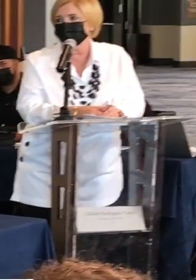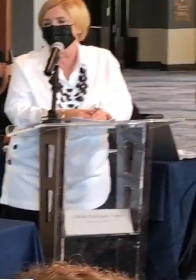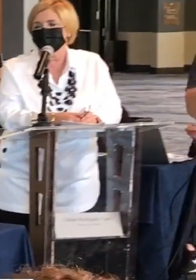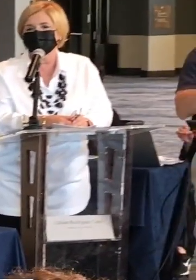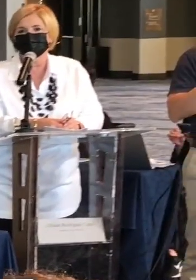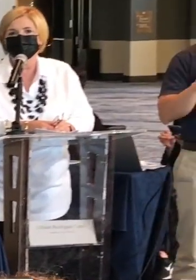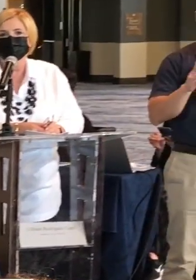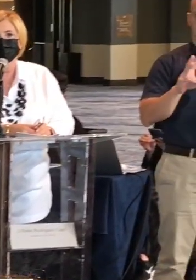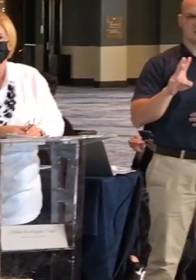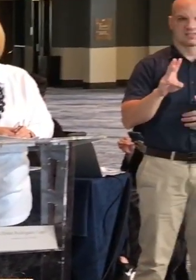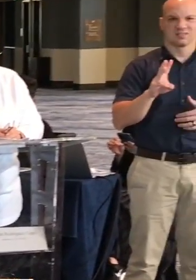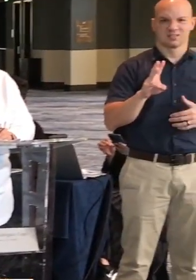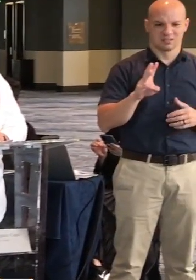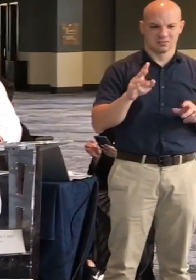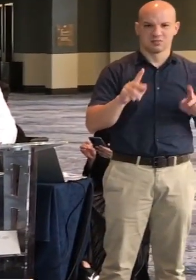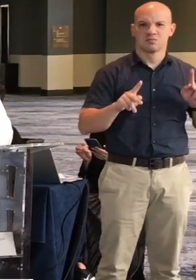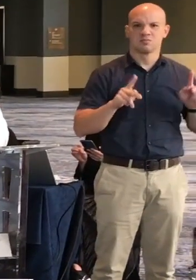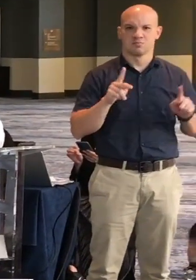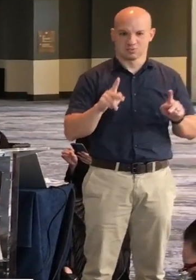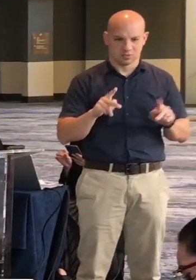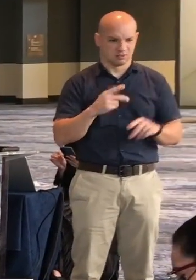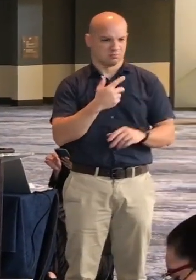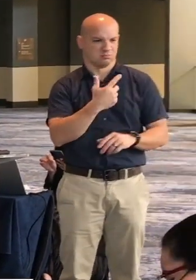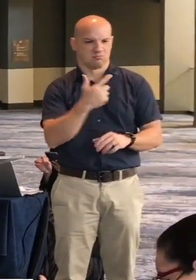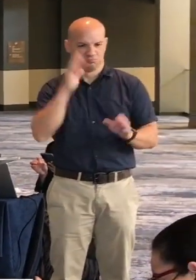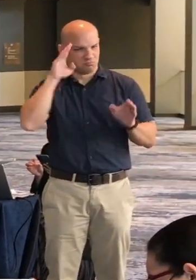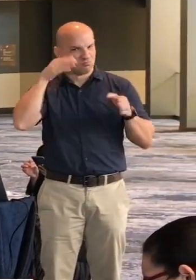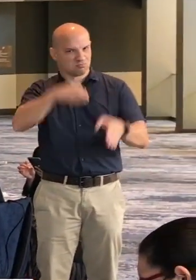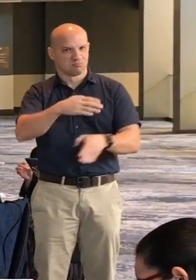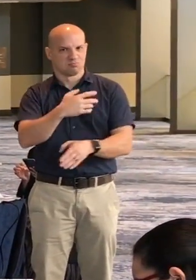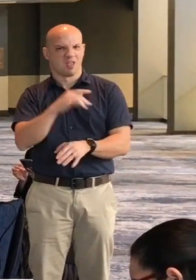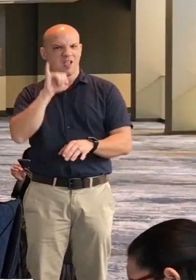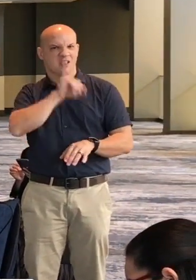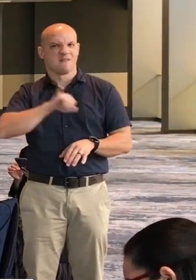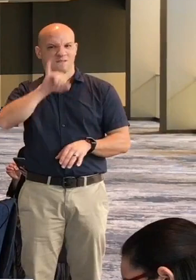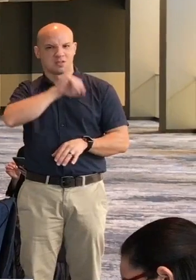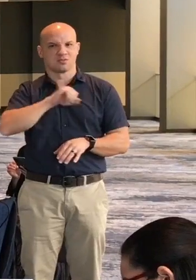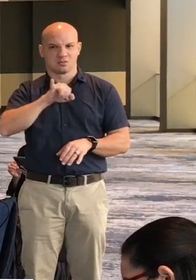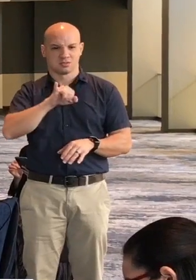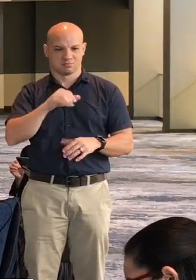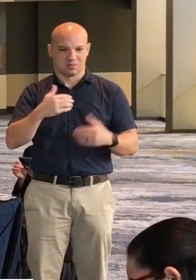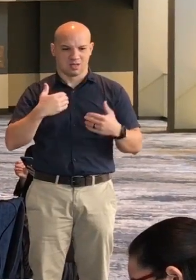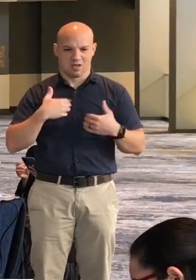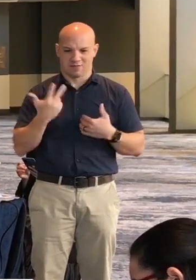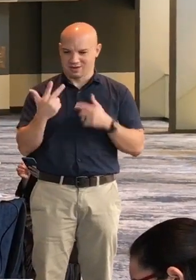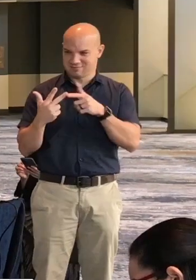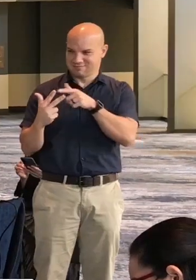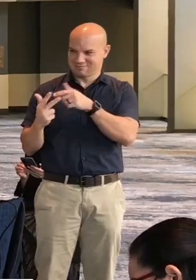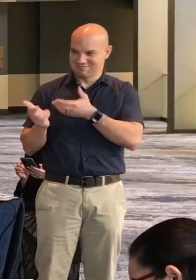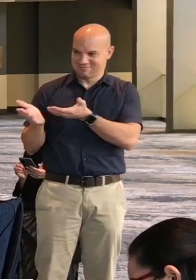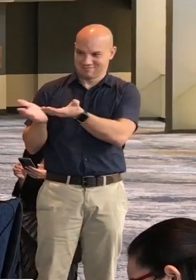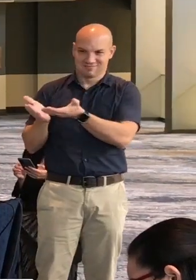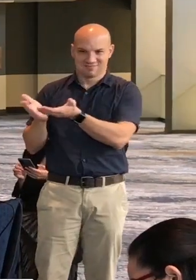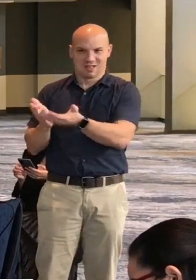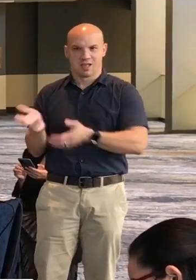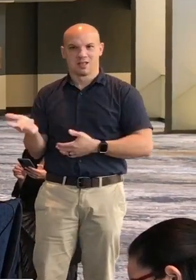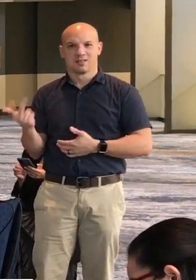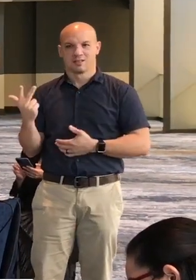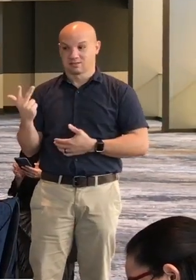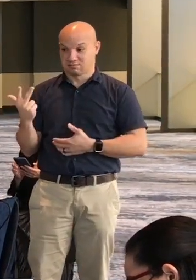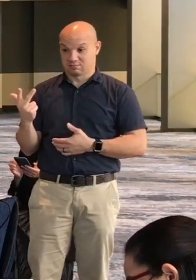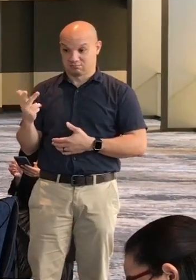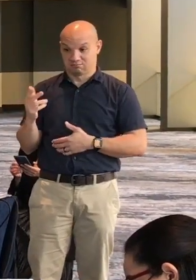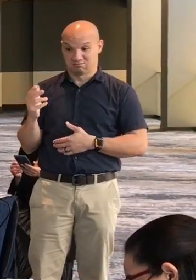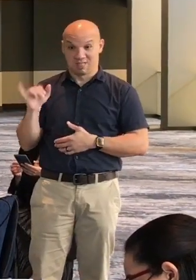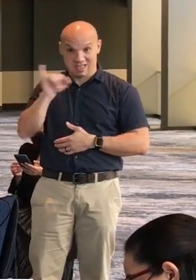y algunas retiradas. Aquí tienen 3 de ellas, 3 expertas en el tema de todo lo que es el área de